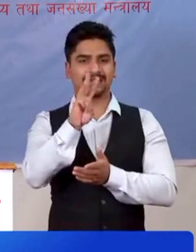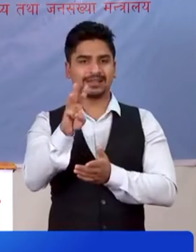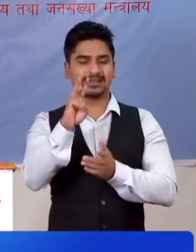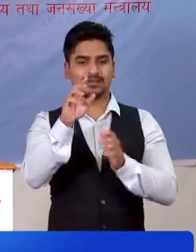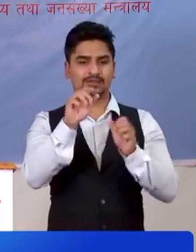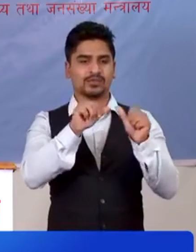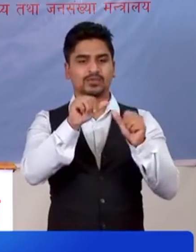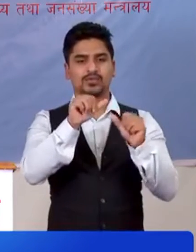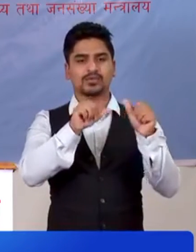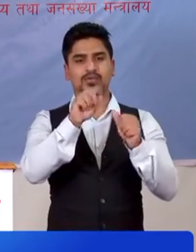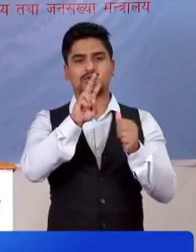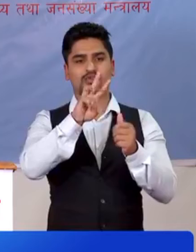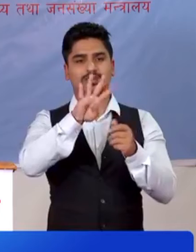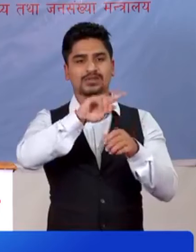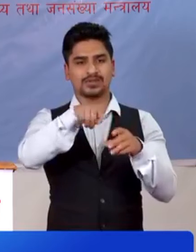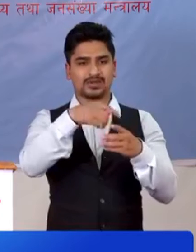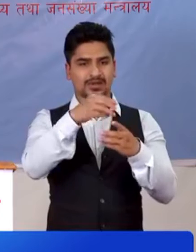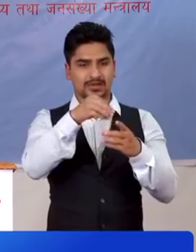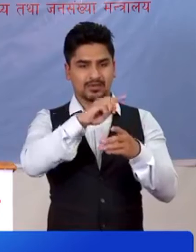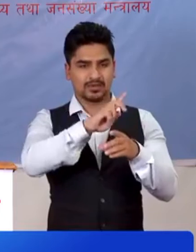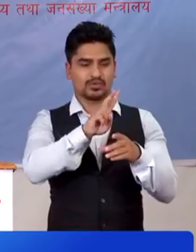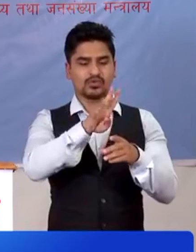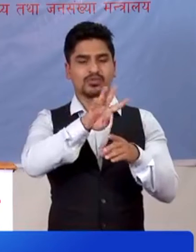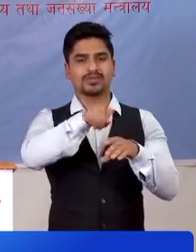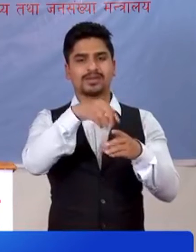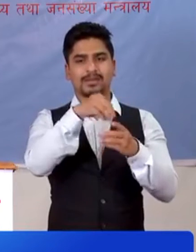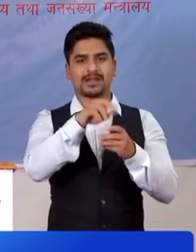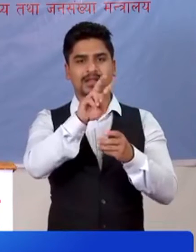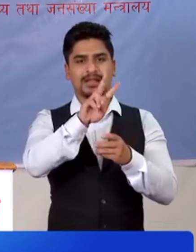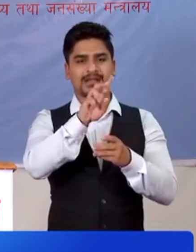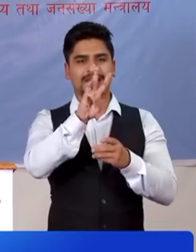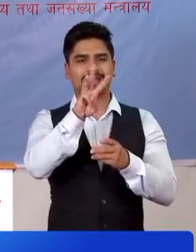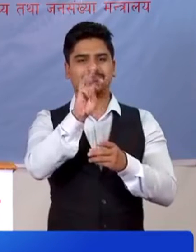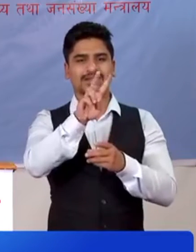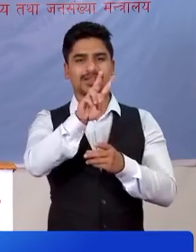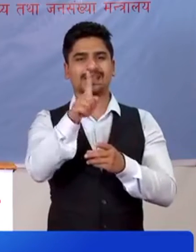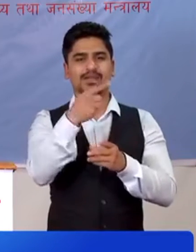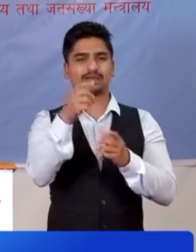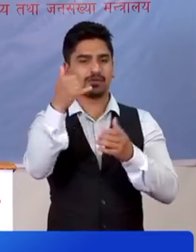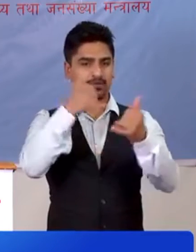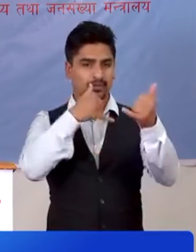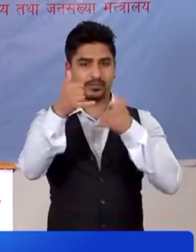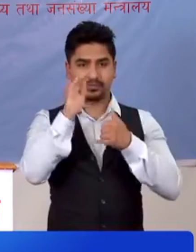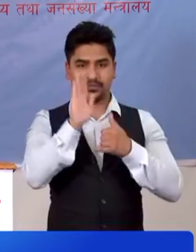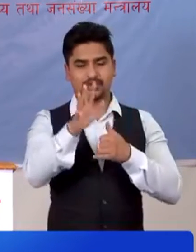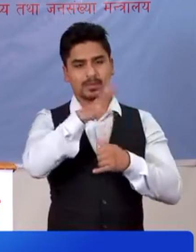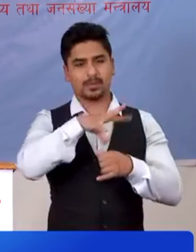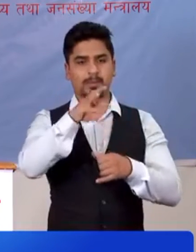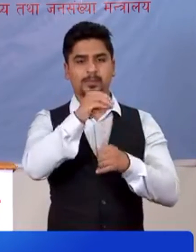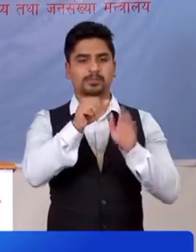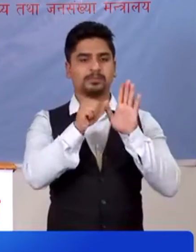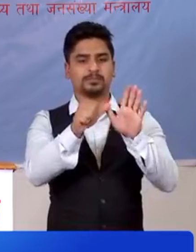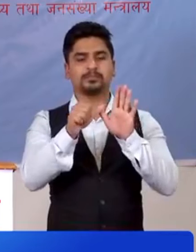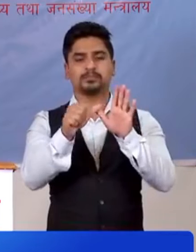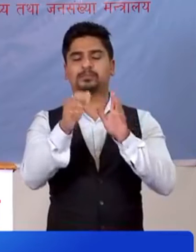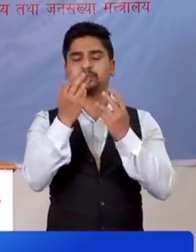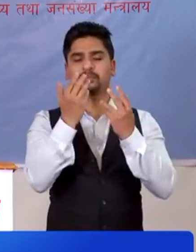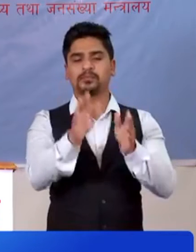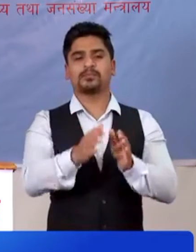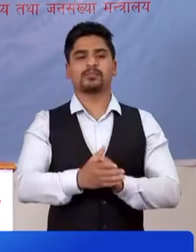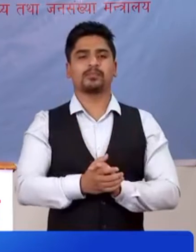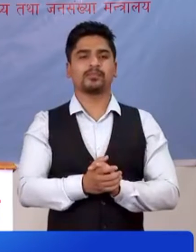घण्टामा 3,021 वटा कलहरू हामीलाई प्राप्त भएका छन्। ती सबै कलको हामीले सम्बोधन गरेका